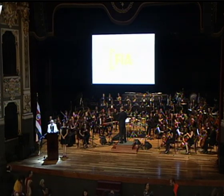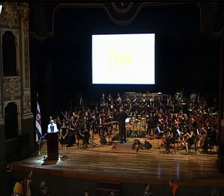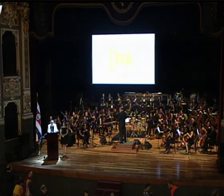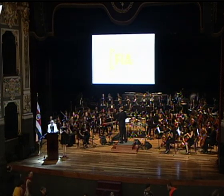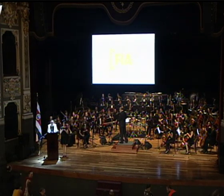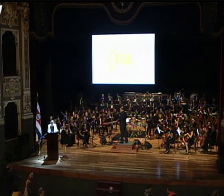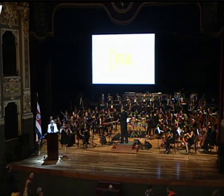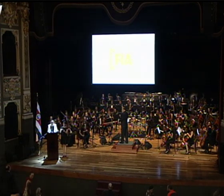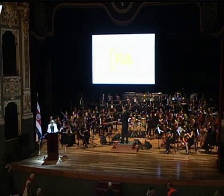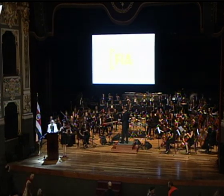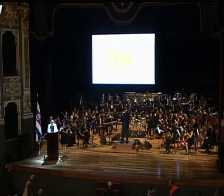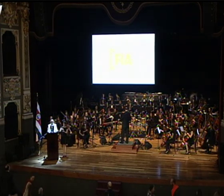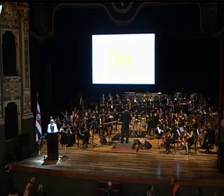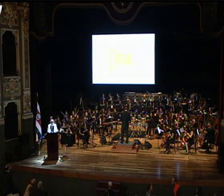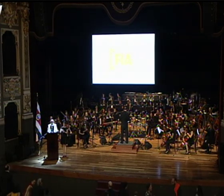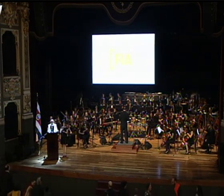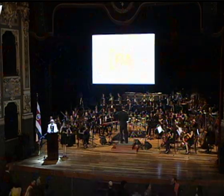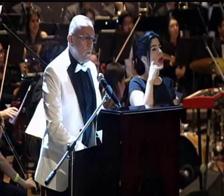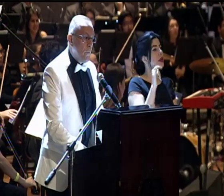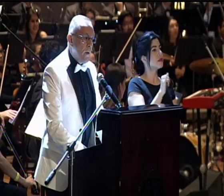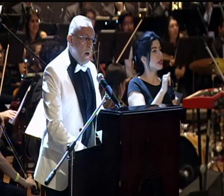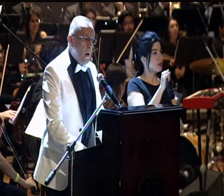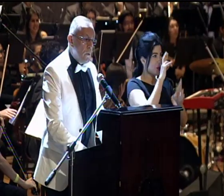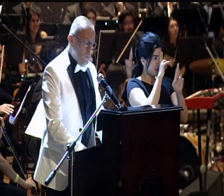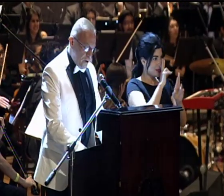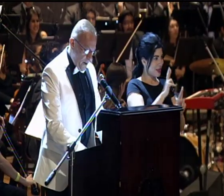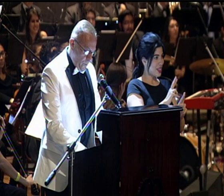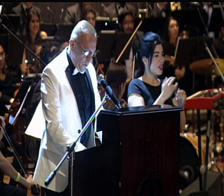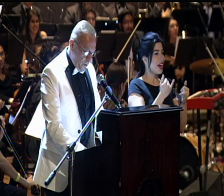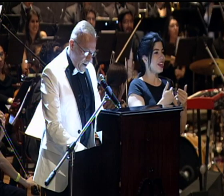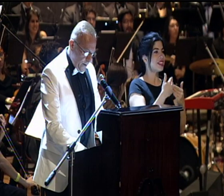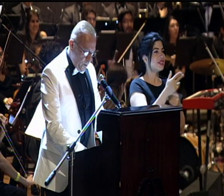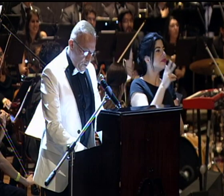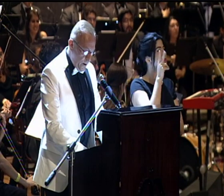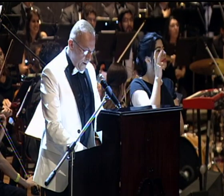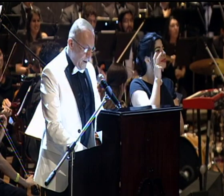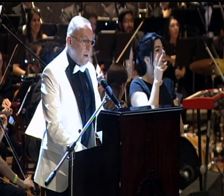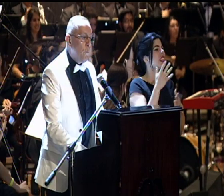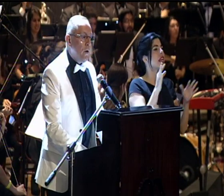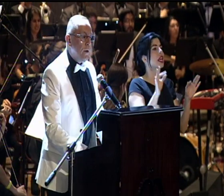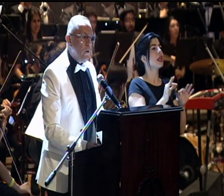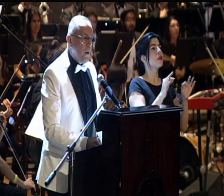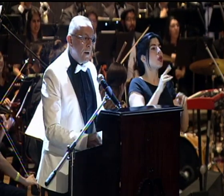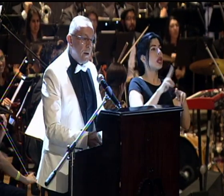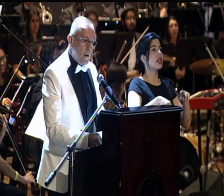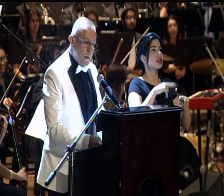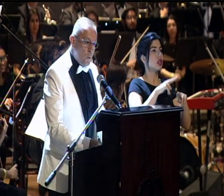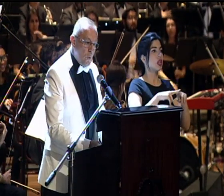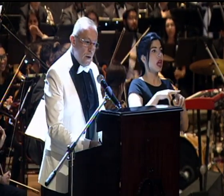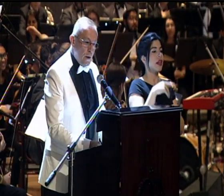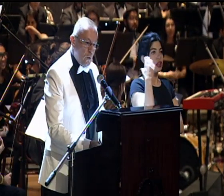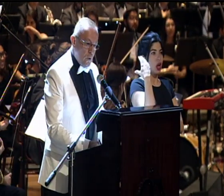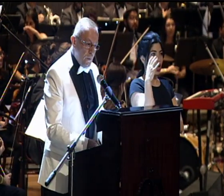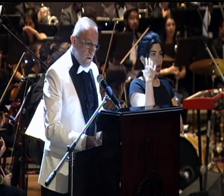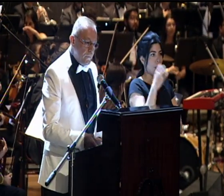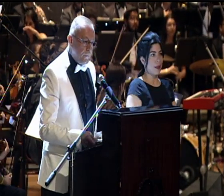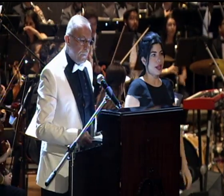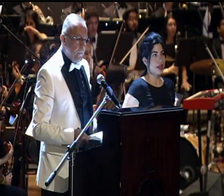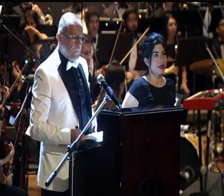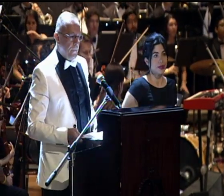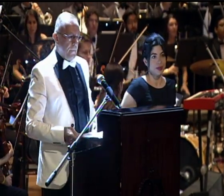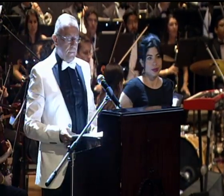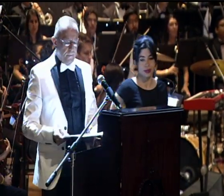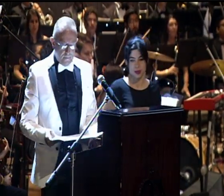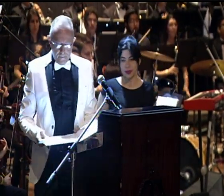Nos mantenemos de pie, pues con el mismo respeto, escuchamos las notas del himno nacional de la República de Colombia.